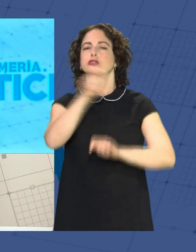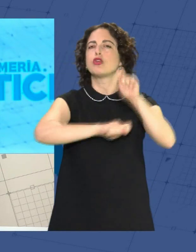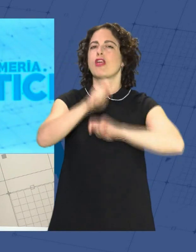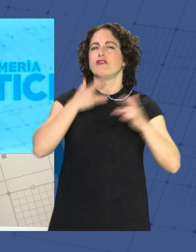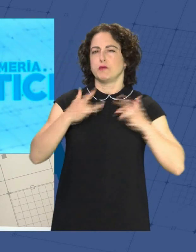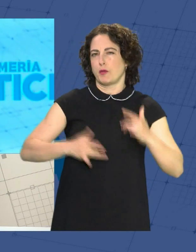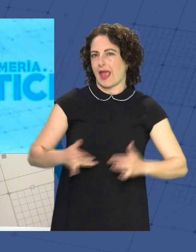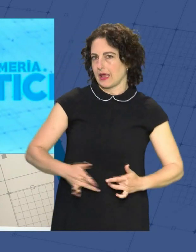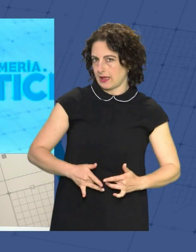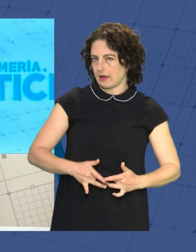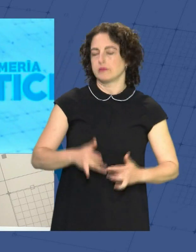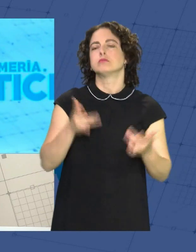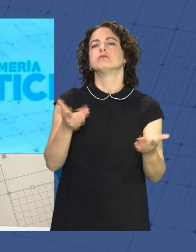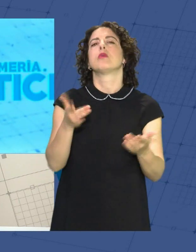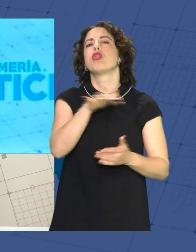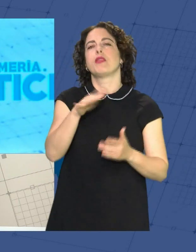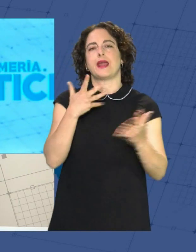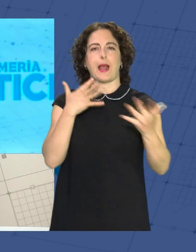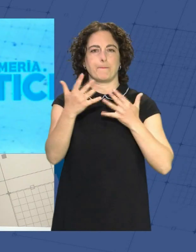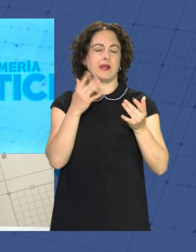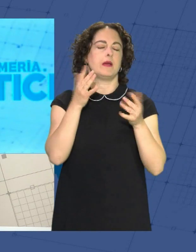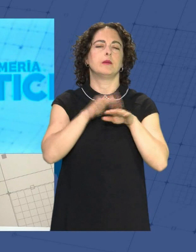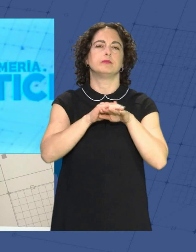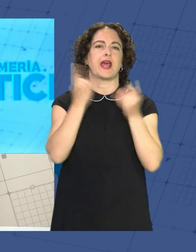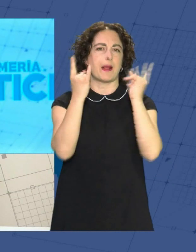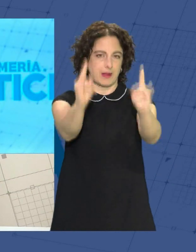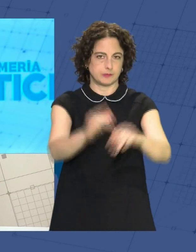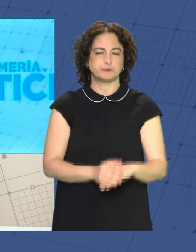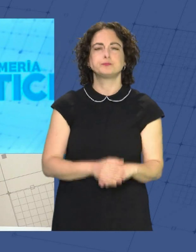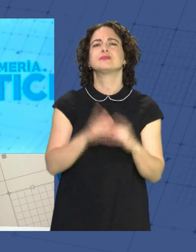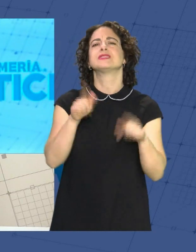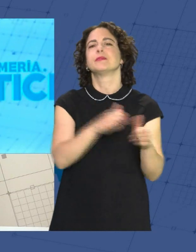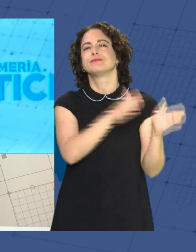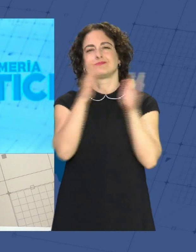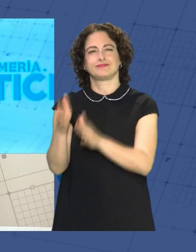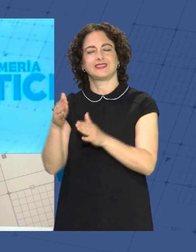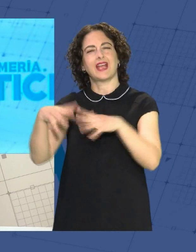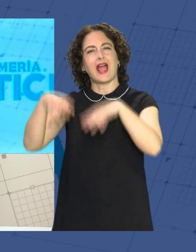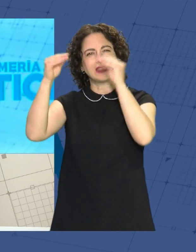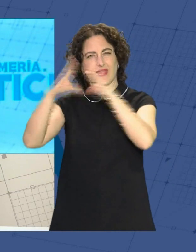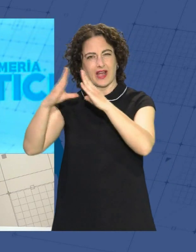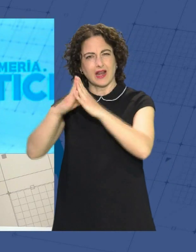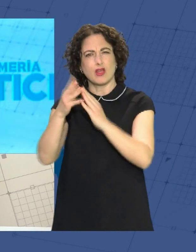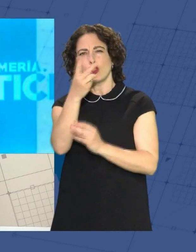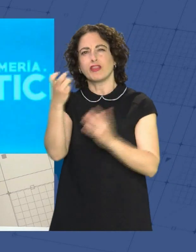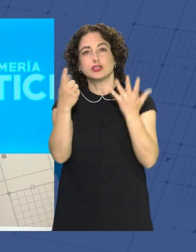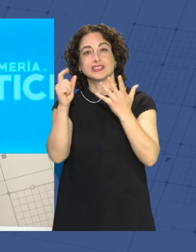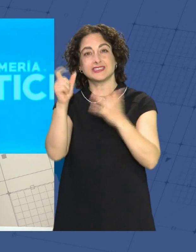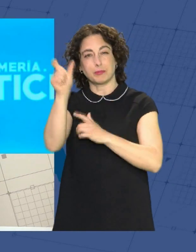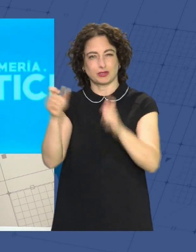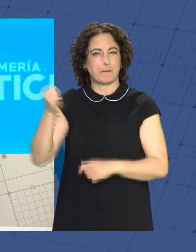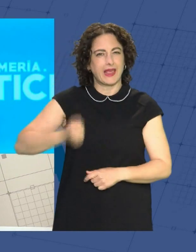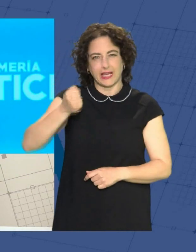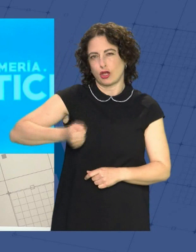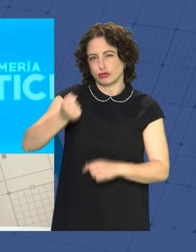Fibromialgia, esta vez en la Rambla. Y además nos vamos hasta la Catedral, de donde salieron 260 peregrinos